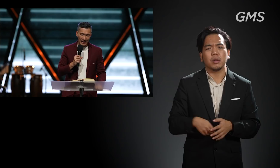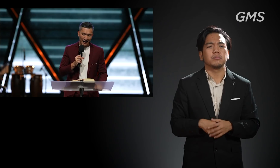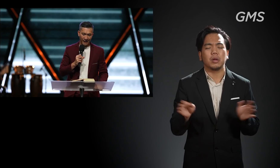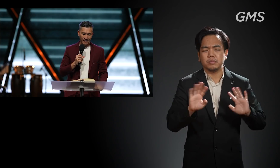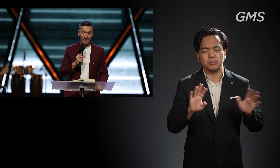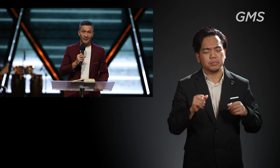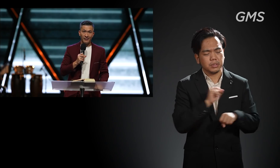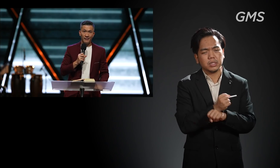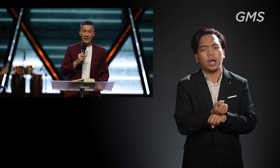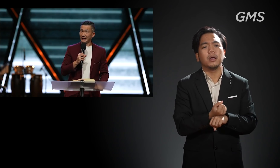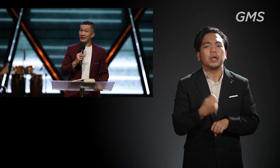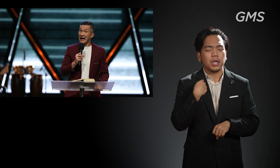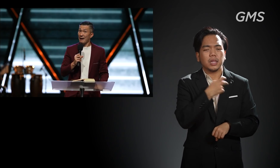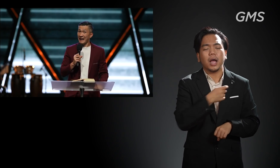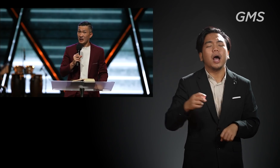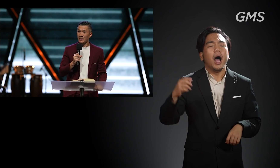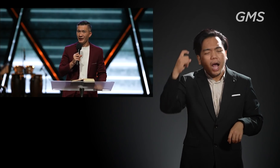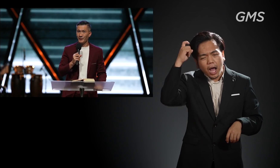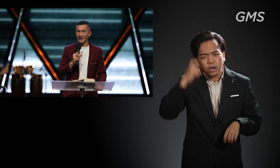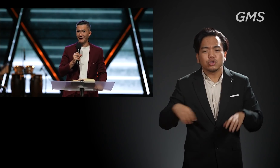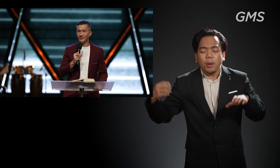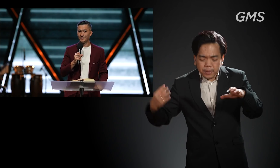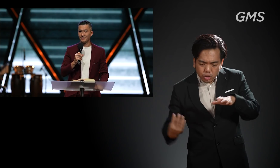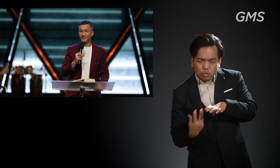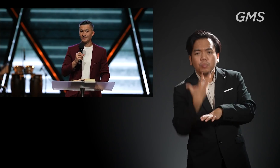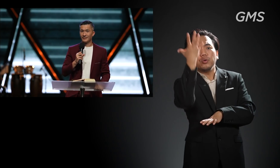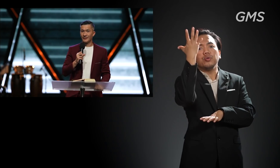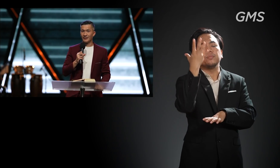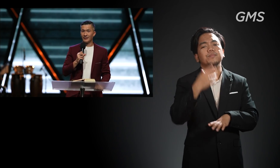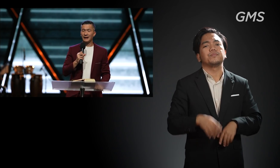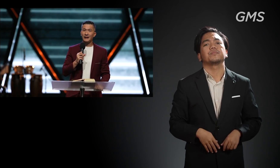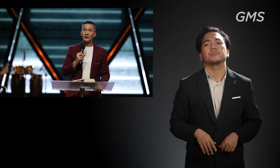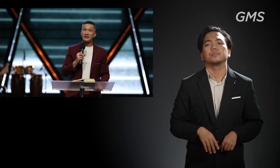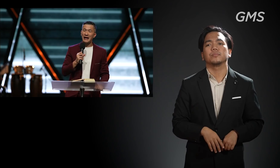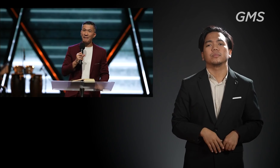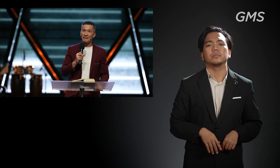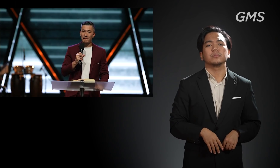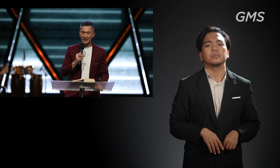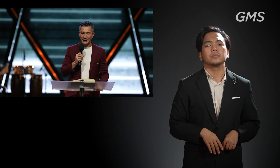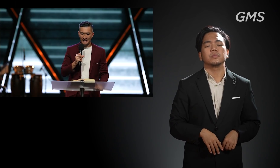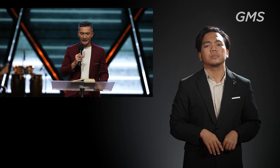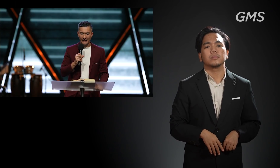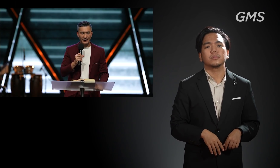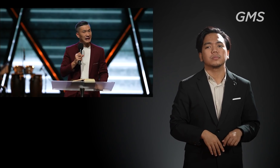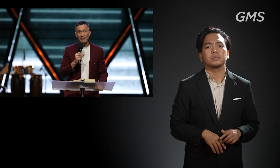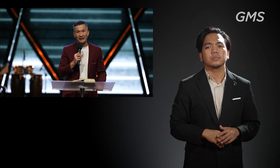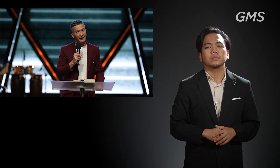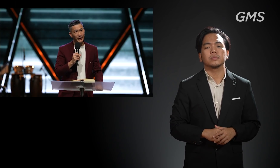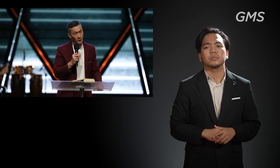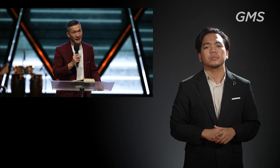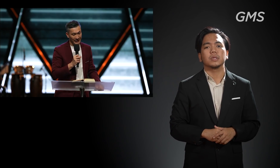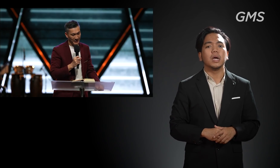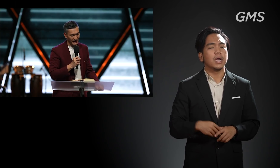Sesuatu yang salah. Berarti kita salah manajemen hidup ini. Dan kita juga salah menempatkan hati. Kita tidak